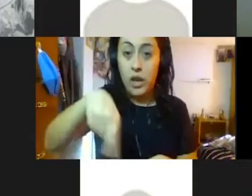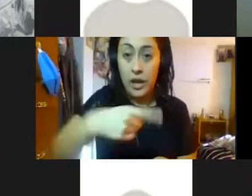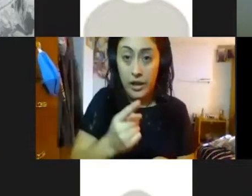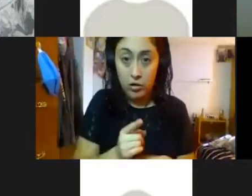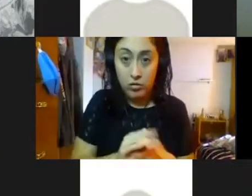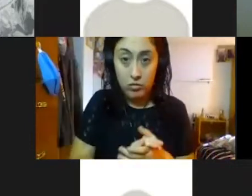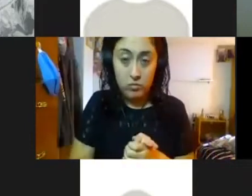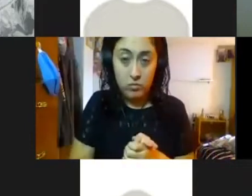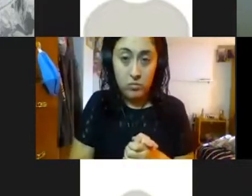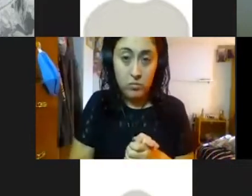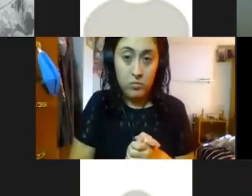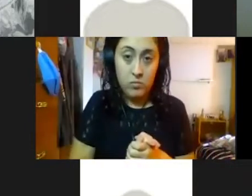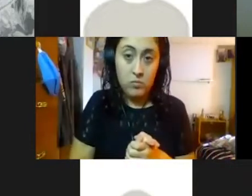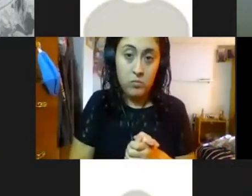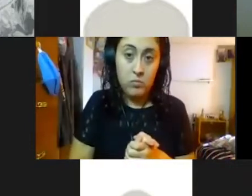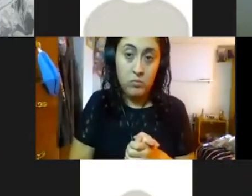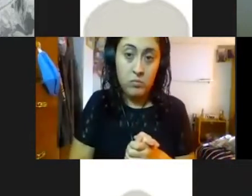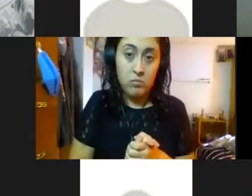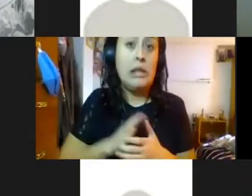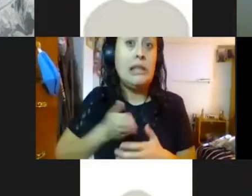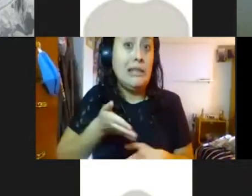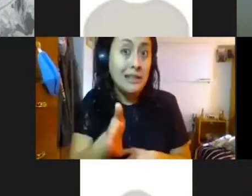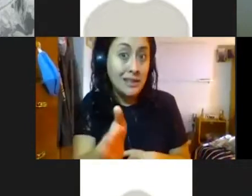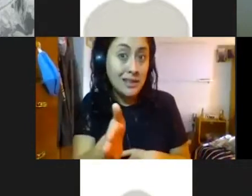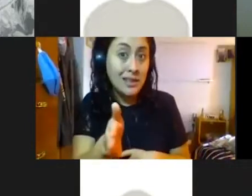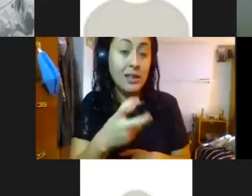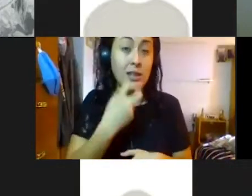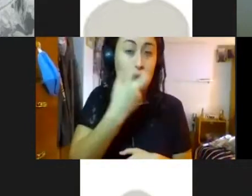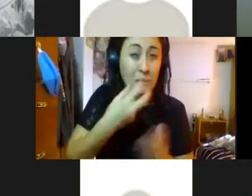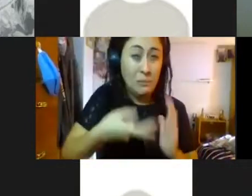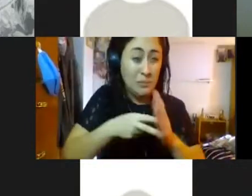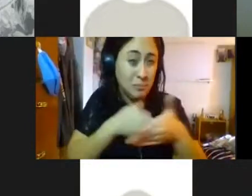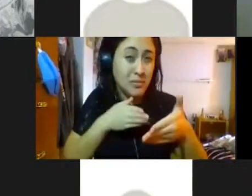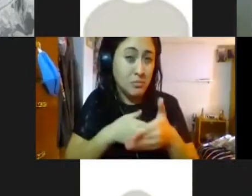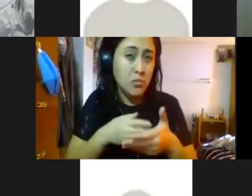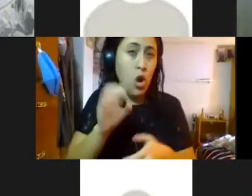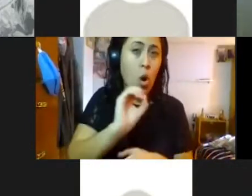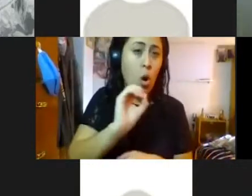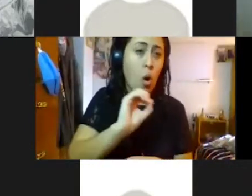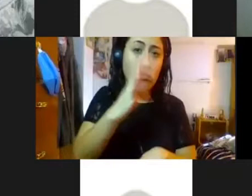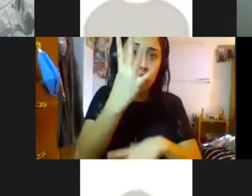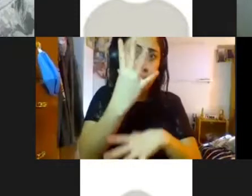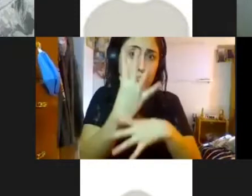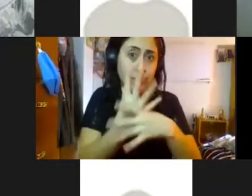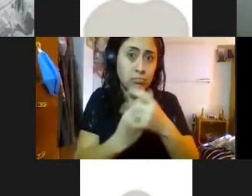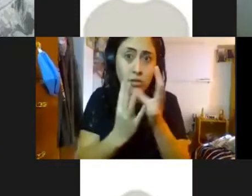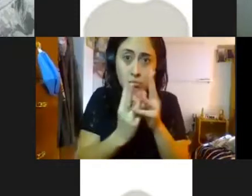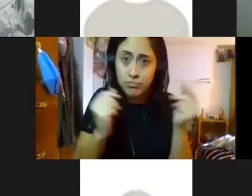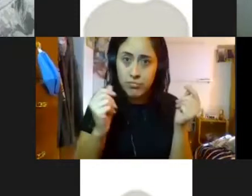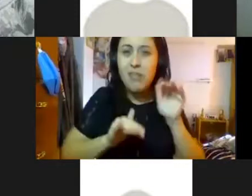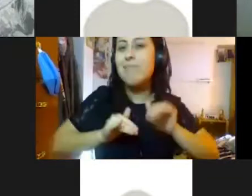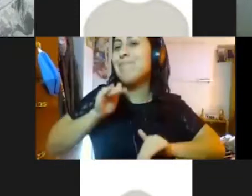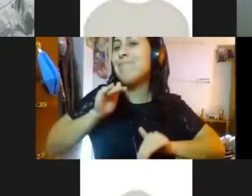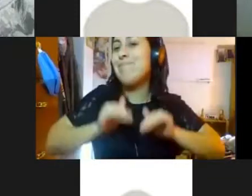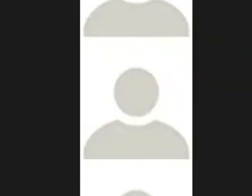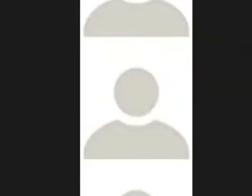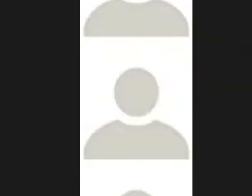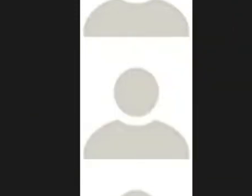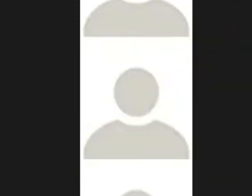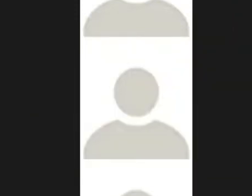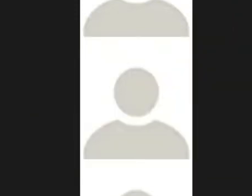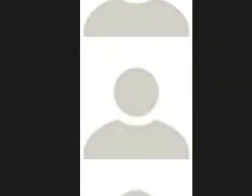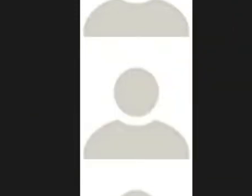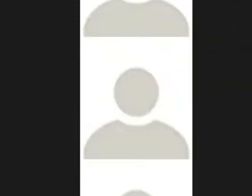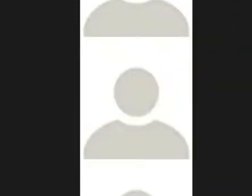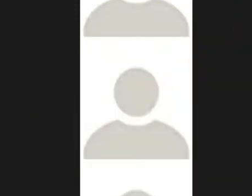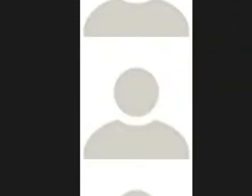efectivamente siguen presentando un trastorno específico del lenguaje desde lo que se solicita como diagnóstico, ¿no?